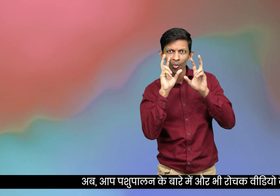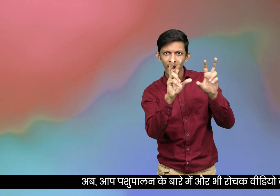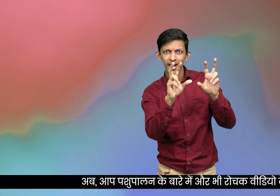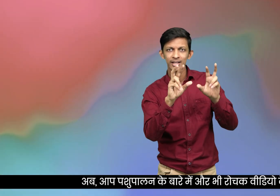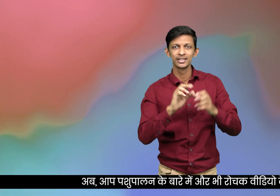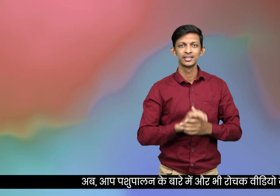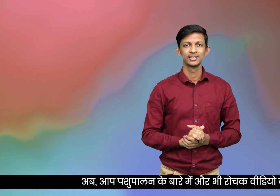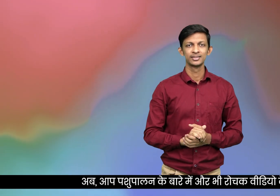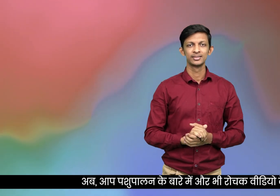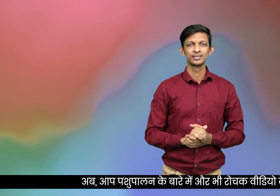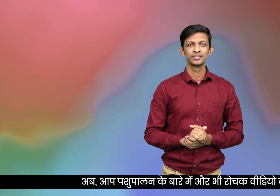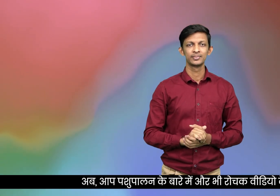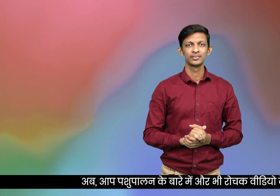देखने जा रहे हैं।